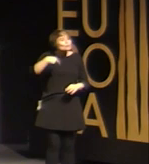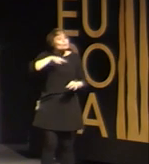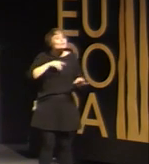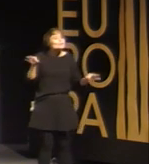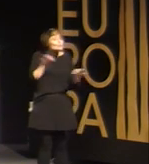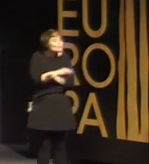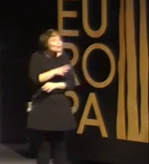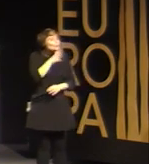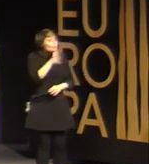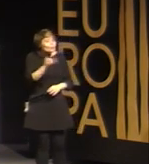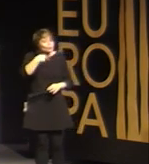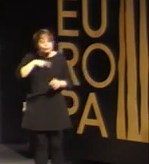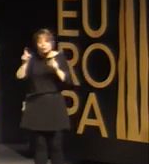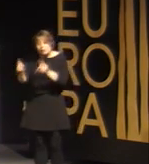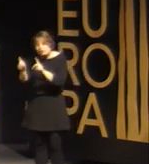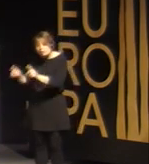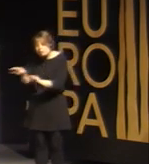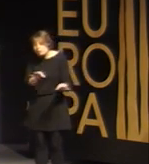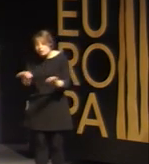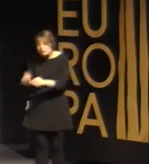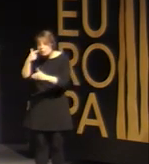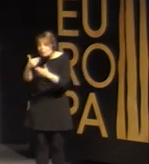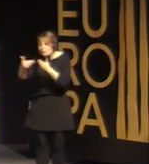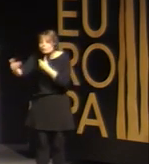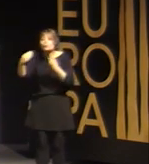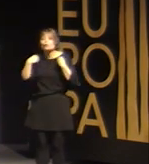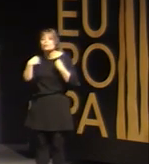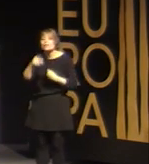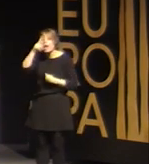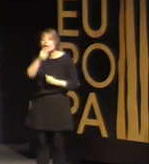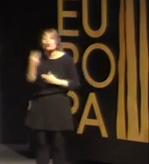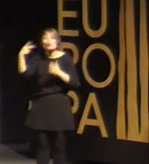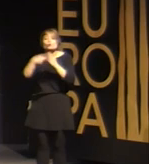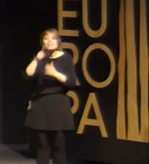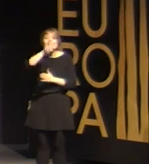al preparar y educar a peques que van a vivir en el 2102